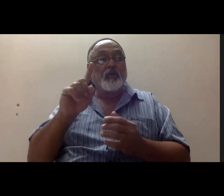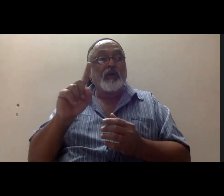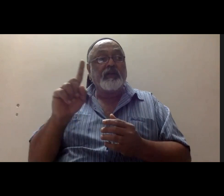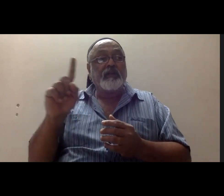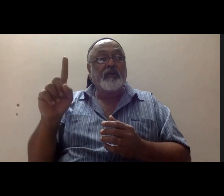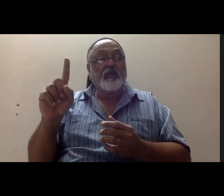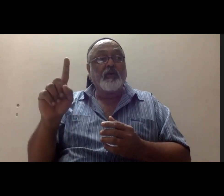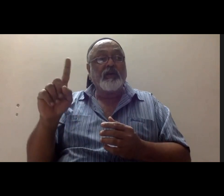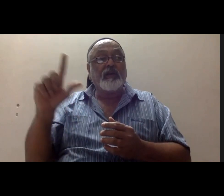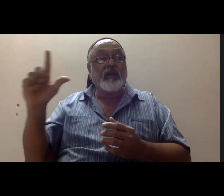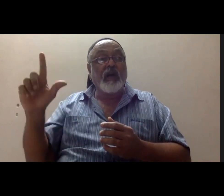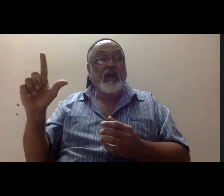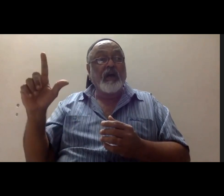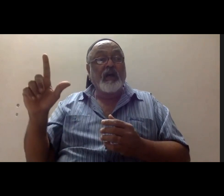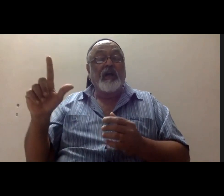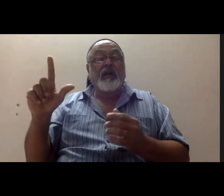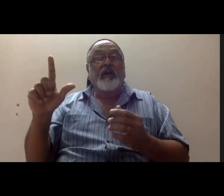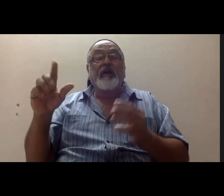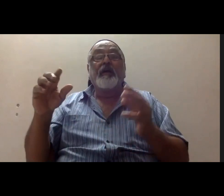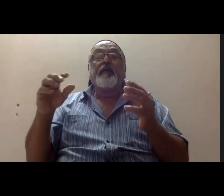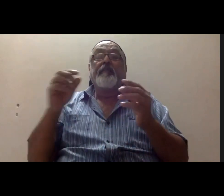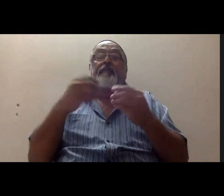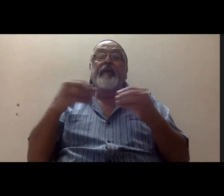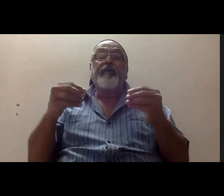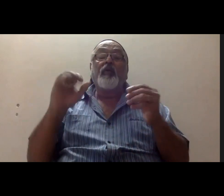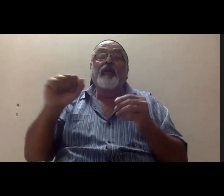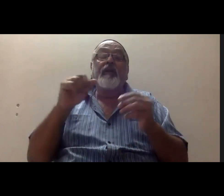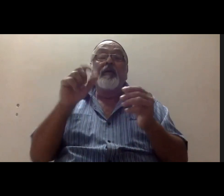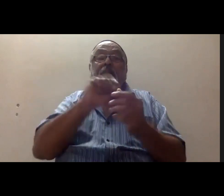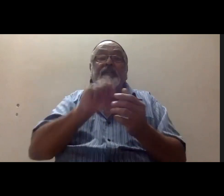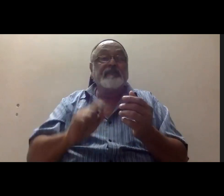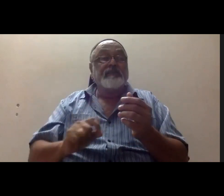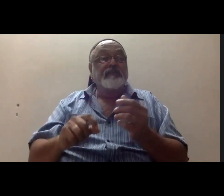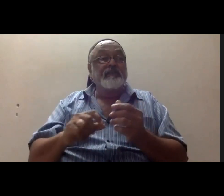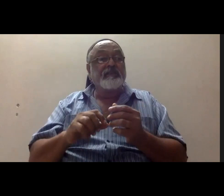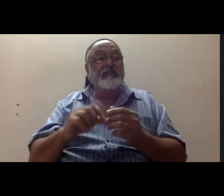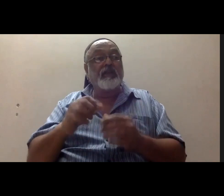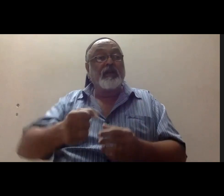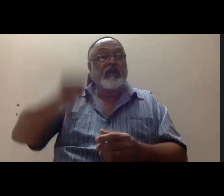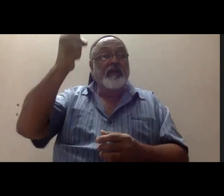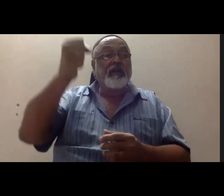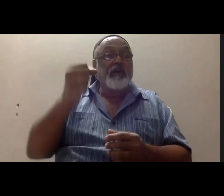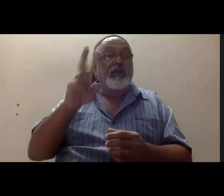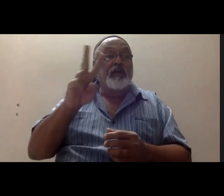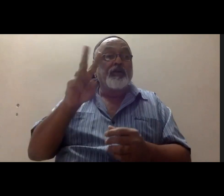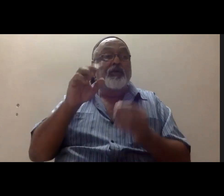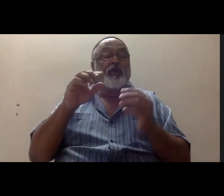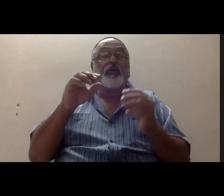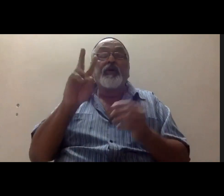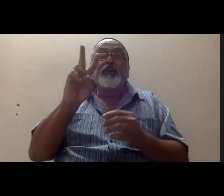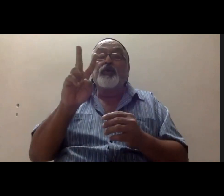पेपर पेंसिल्स हम भेज दिया, उसे वेट के बारे में देखिएगा तो 2 टन